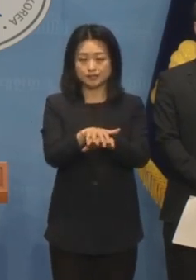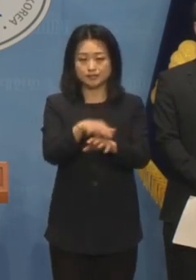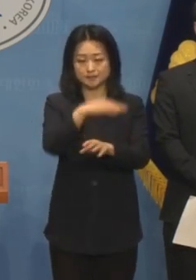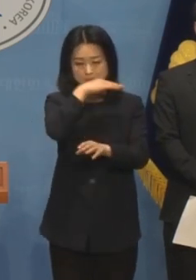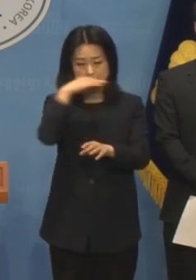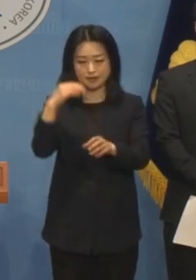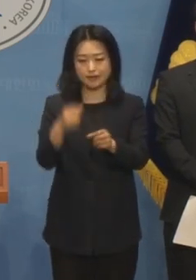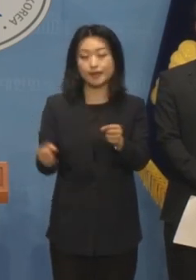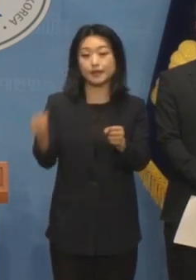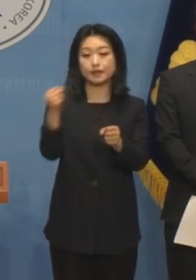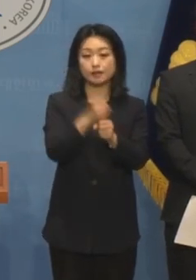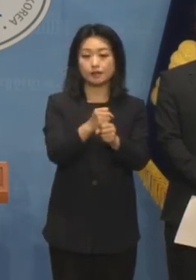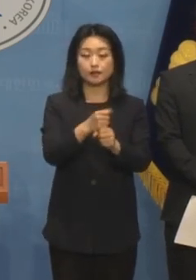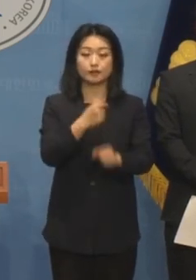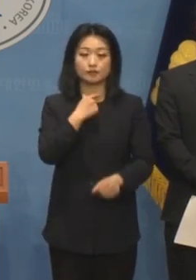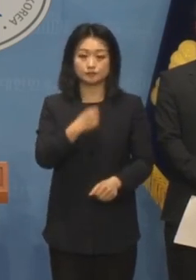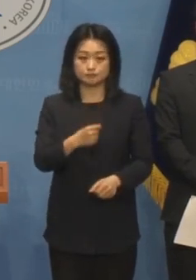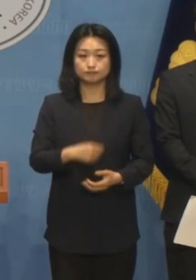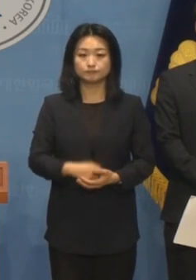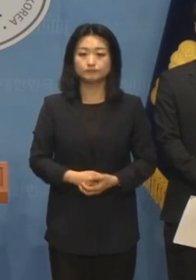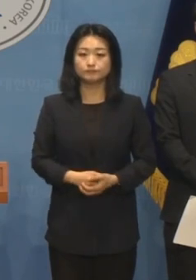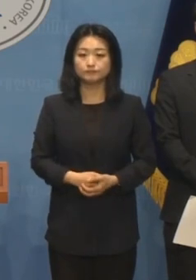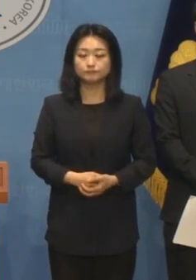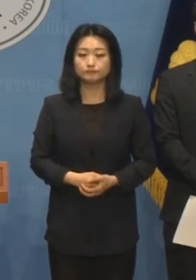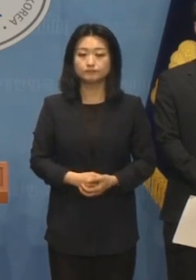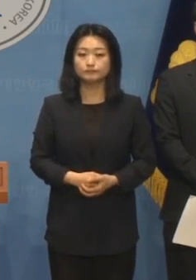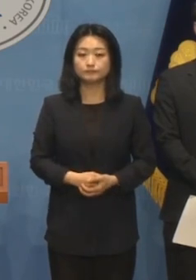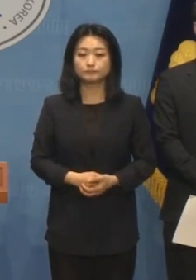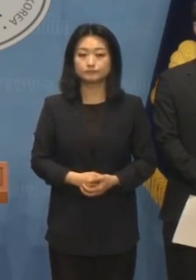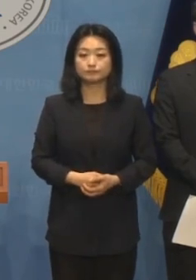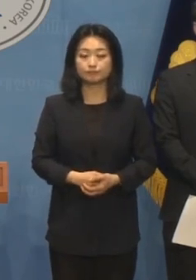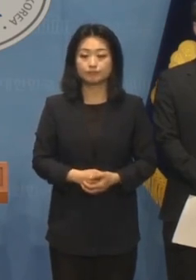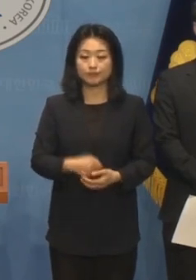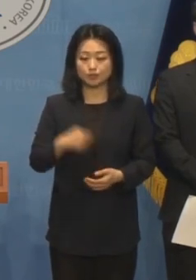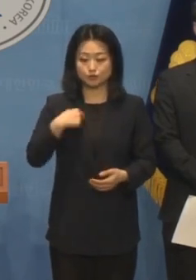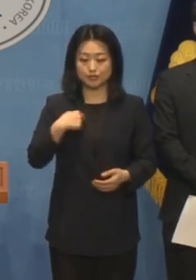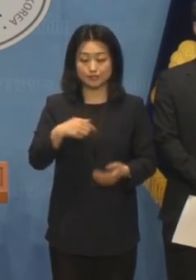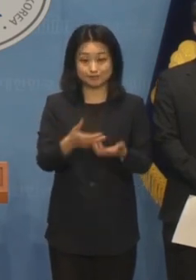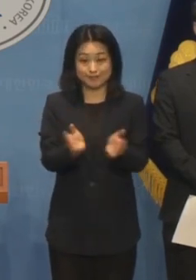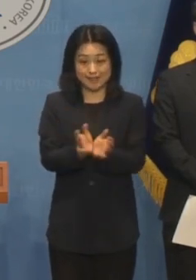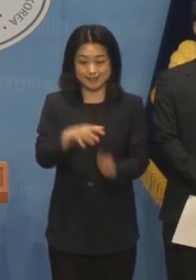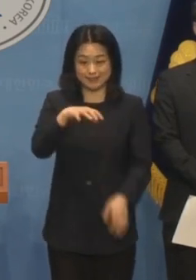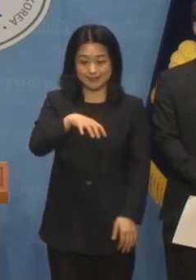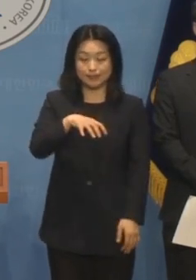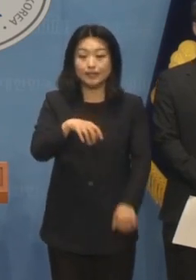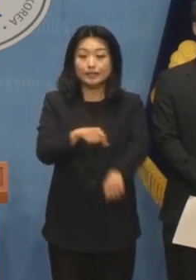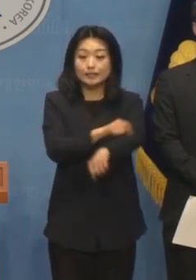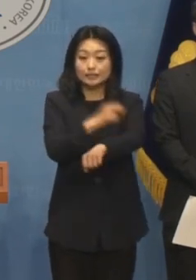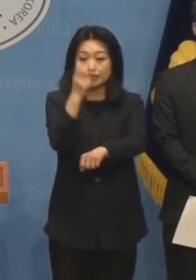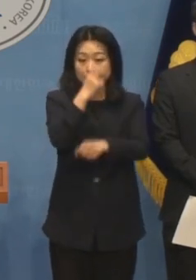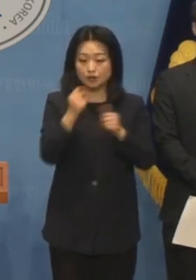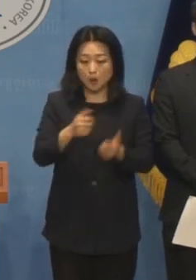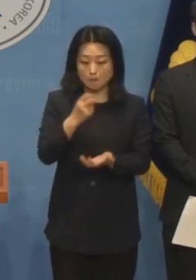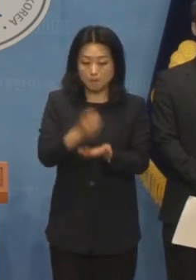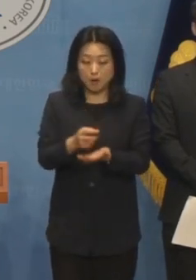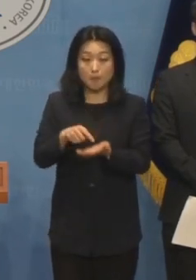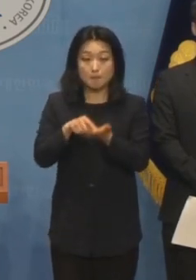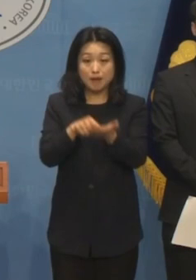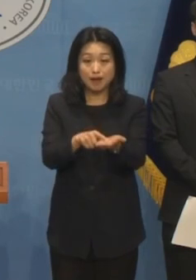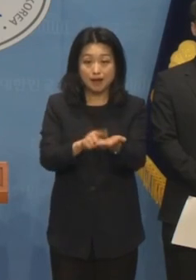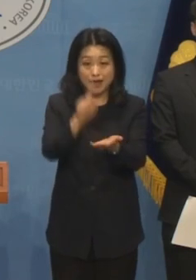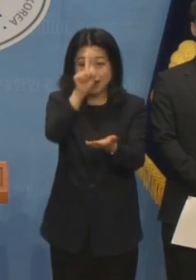하겠습니다. 한 가지 더 말씀드립니다. 저희 대책단은 오늘 이 특검법 발의에 머물지